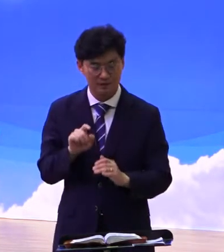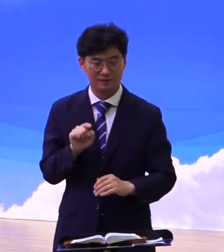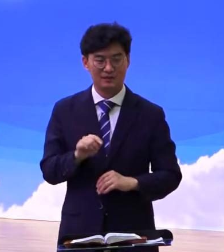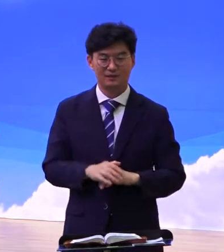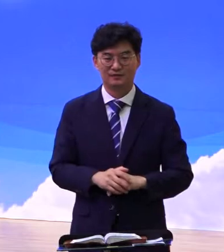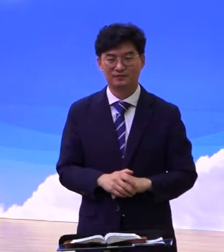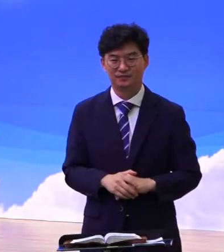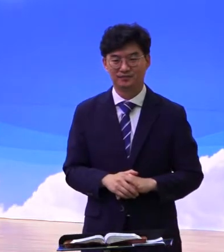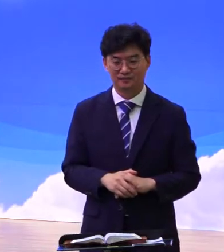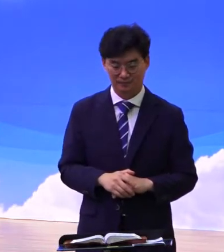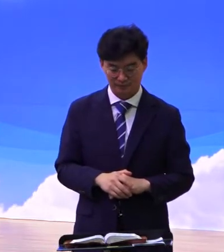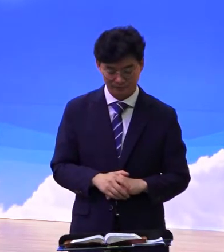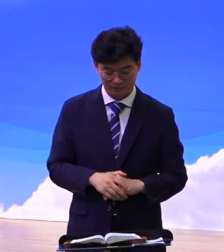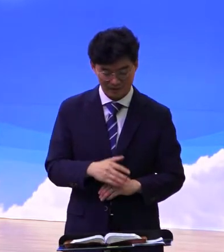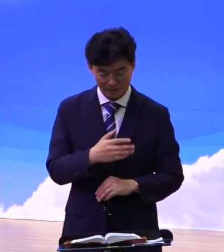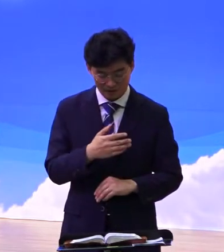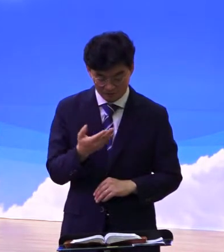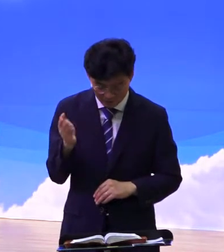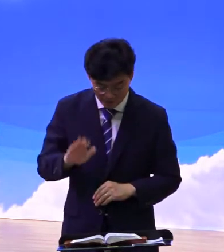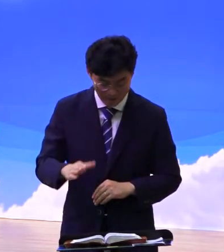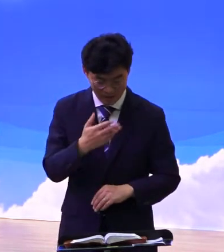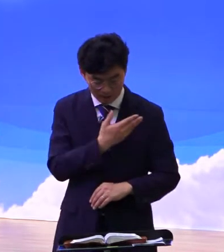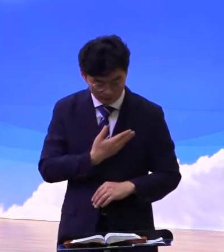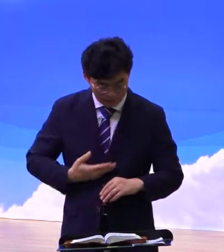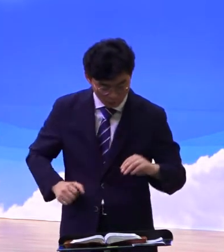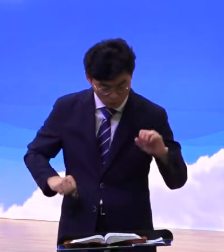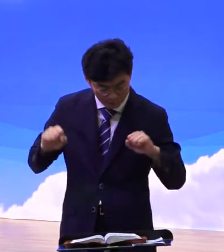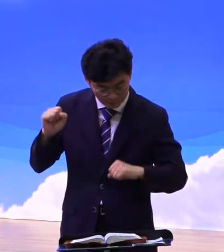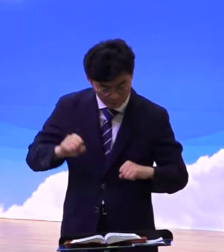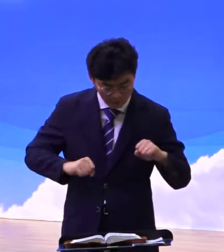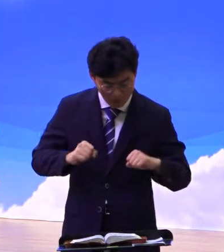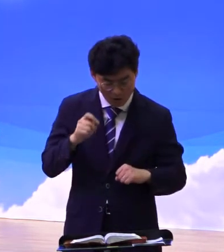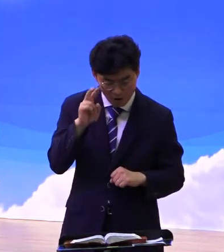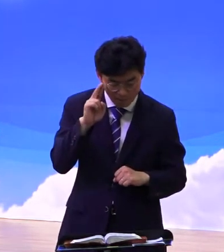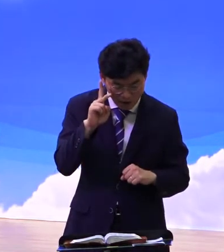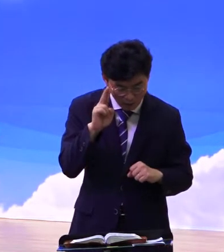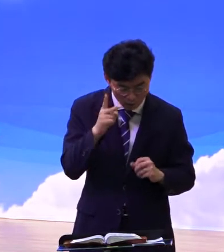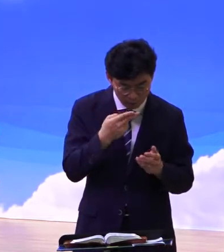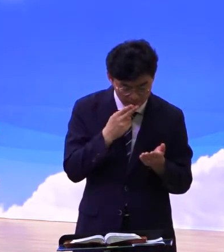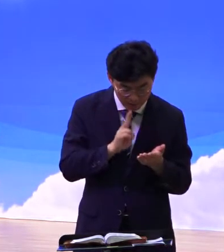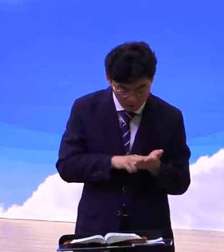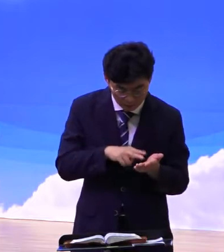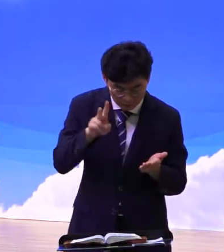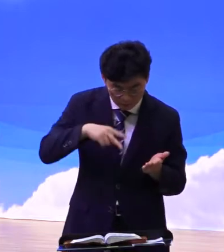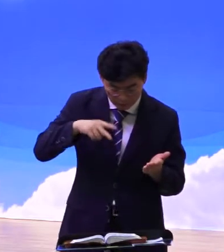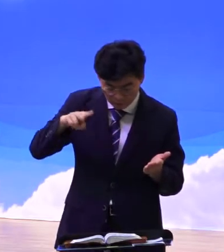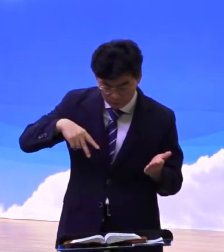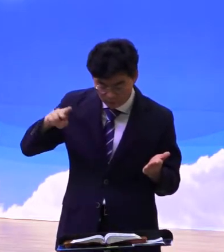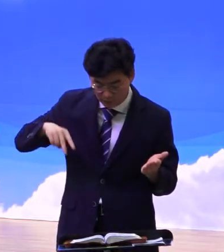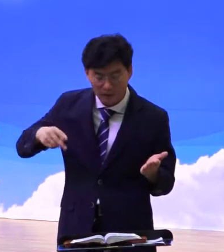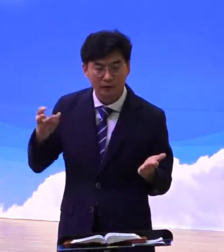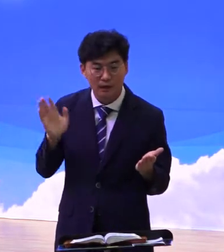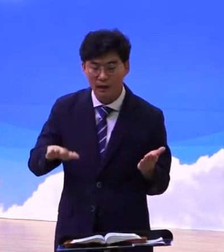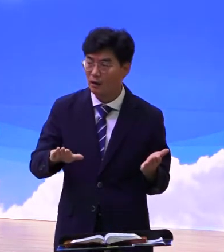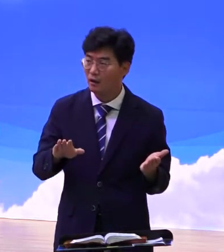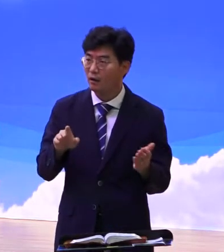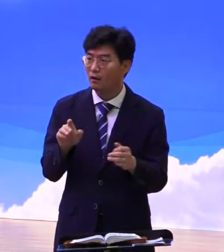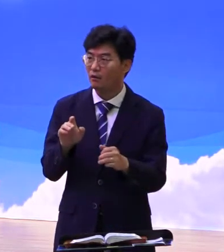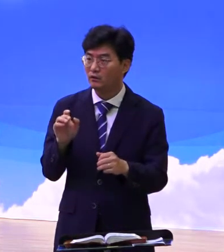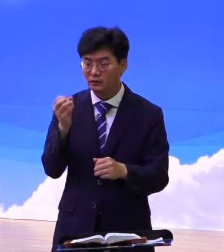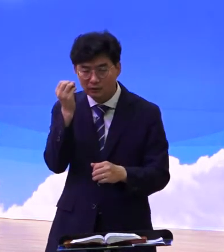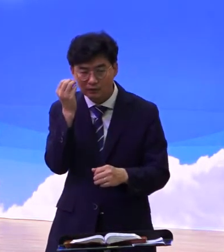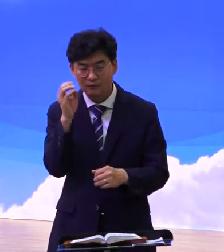그런데 사도행전 그리고 바울의 여러 서신서들을 읽어가면서 특이한 점을 발견하게